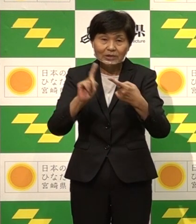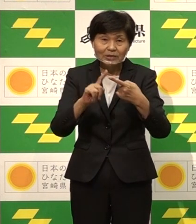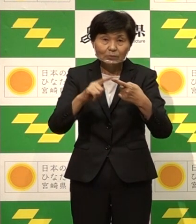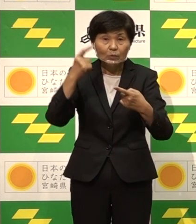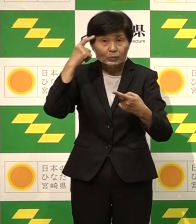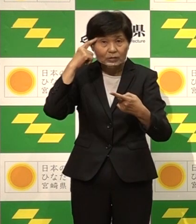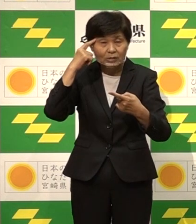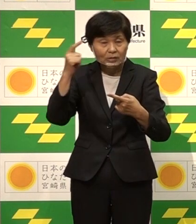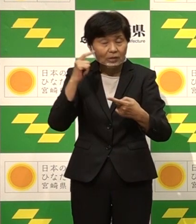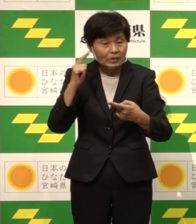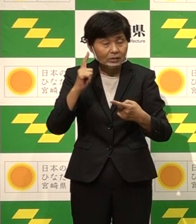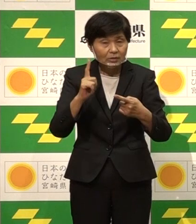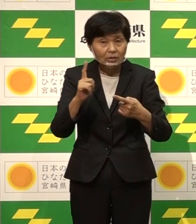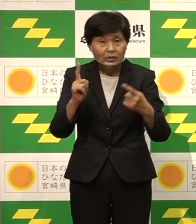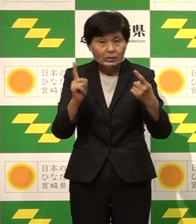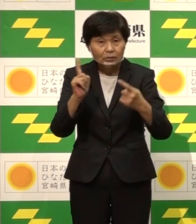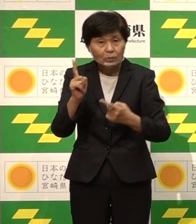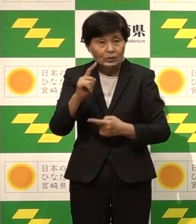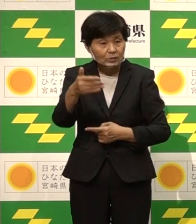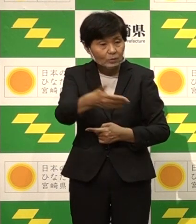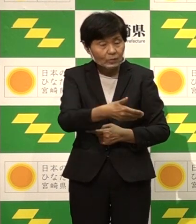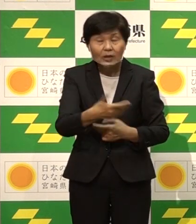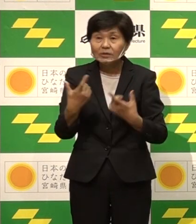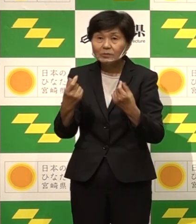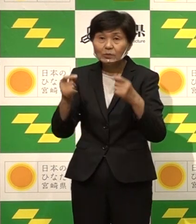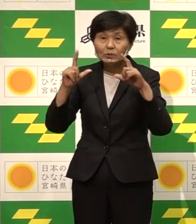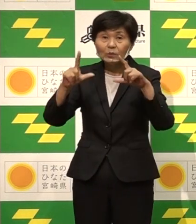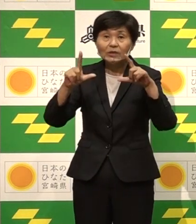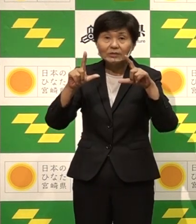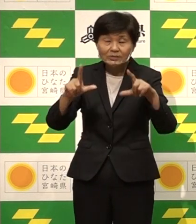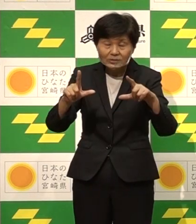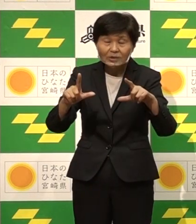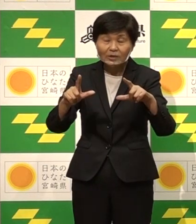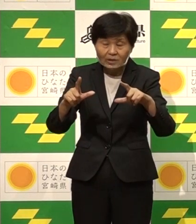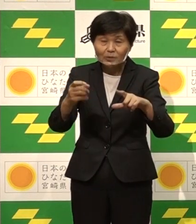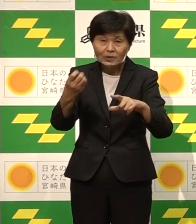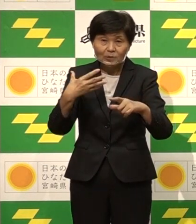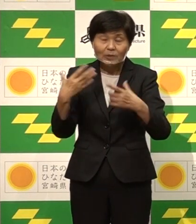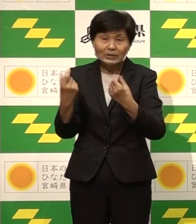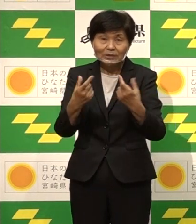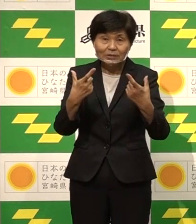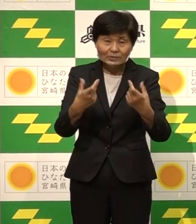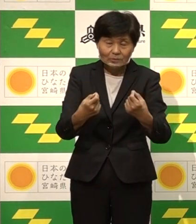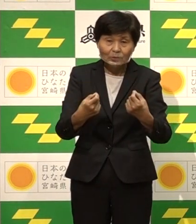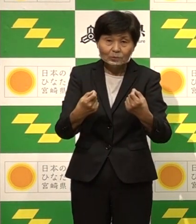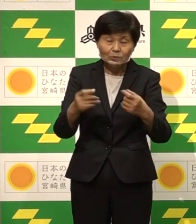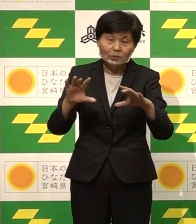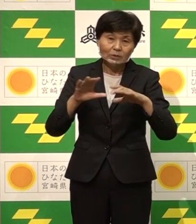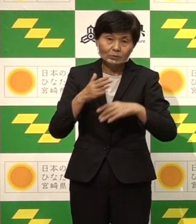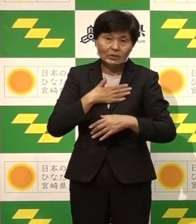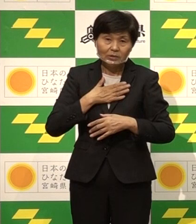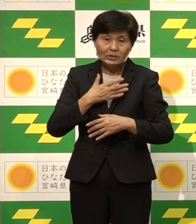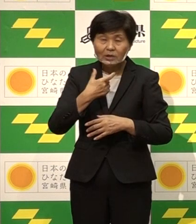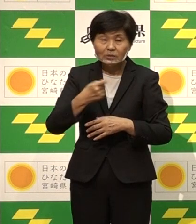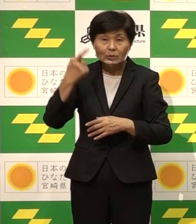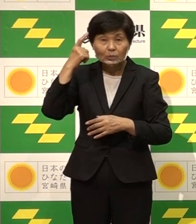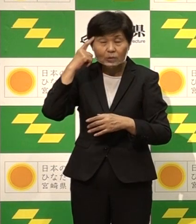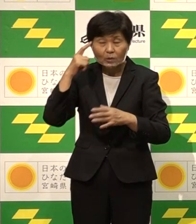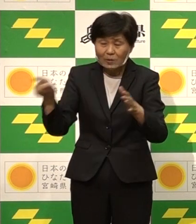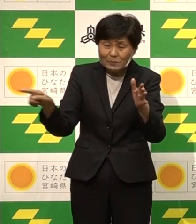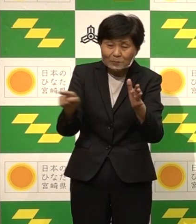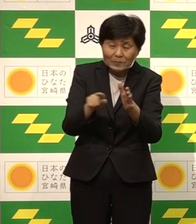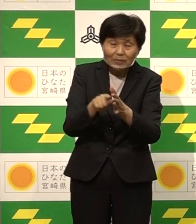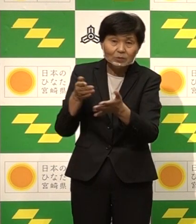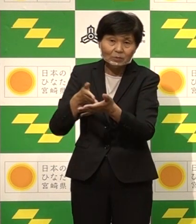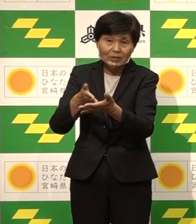はい、はい、ご指摘はしっかり受け止めたいと思います。これまでも申し上げてきましたが、やは